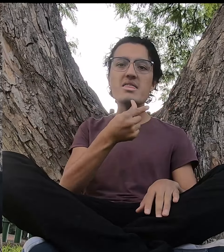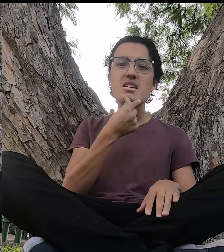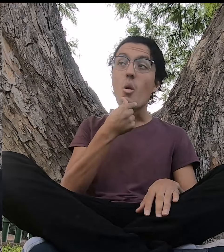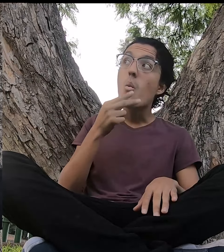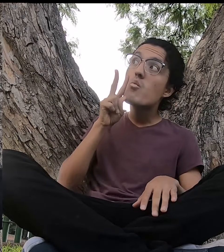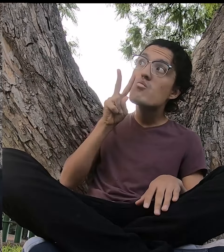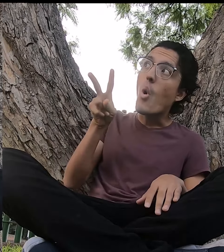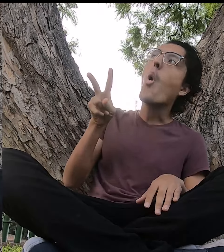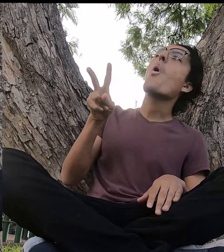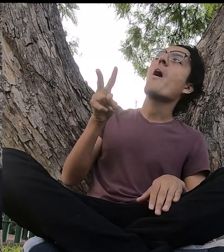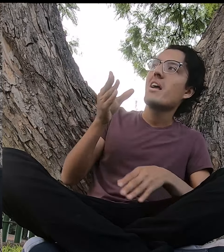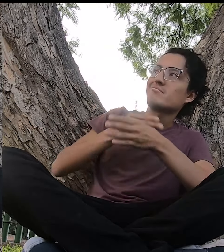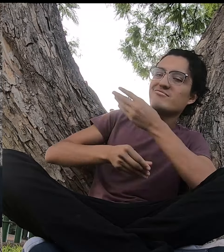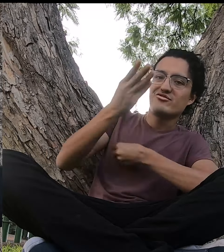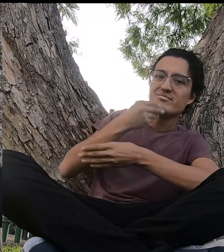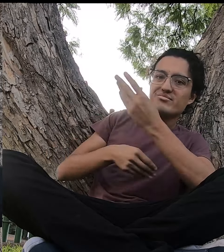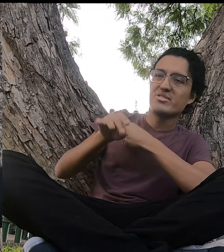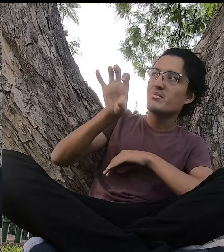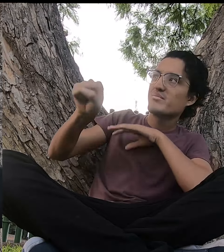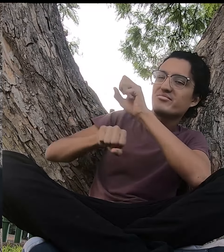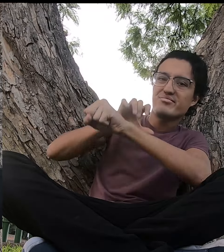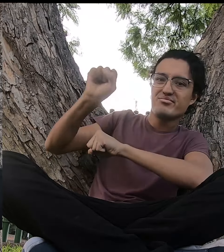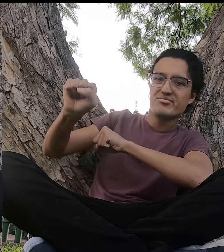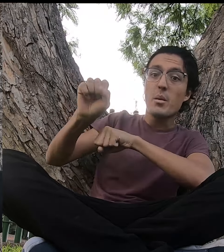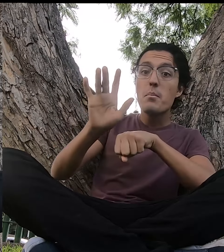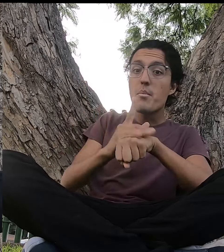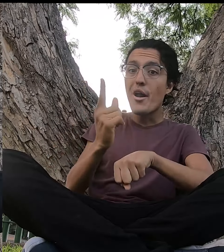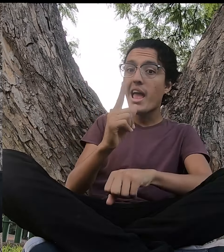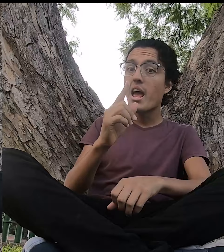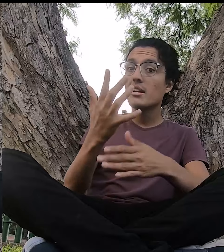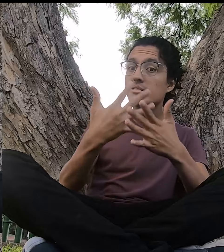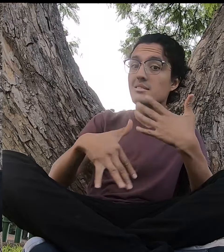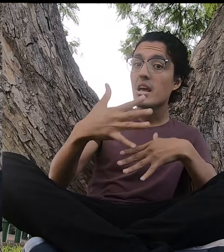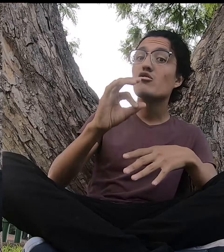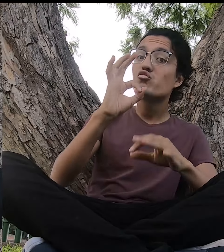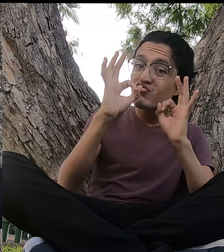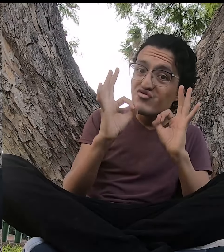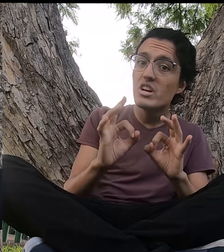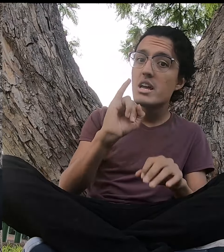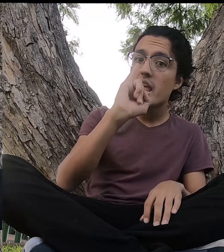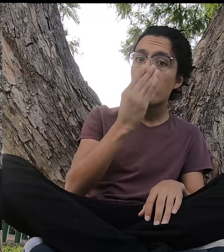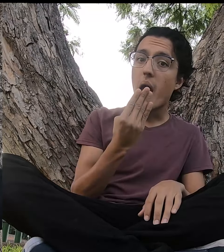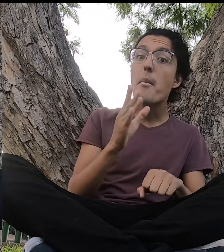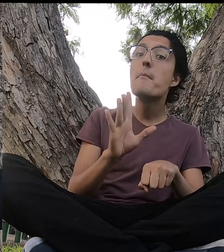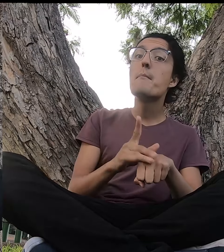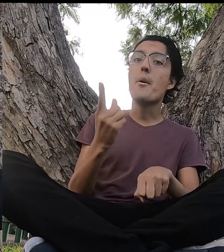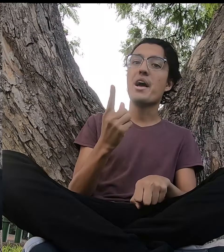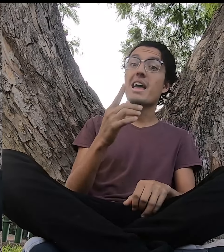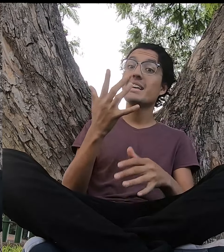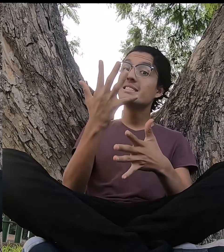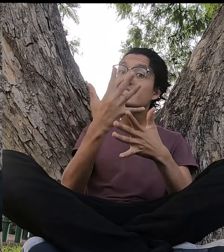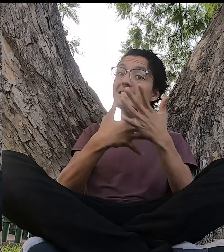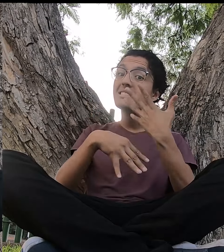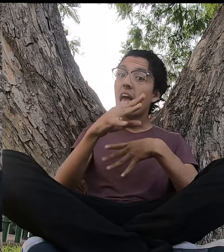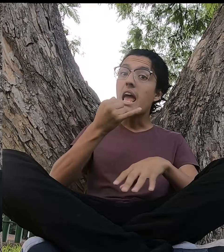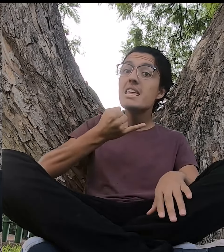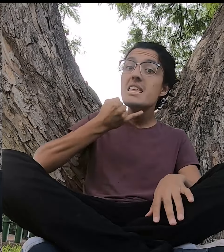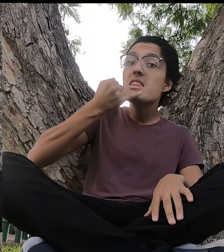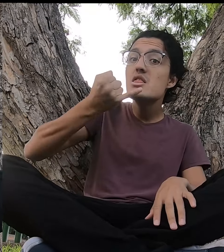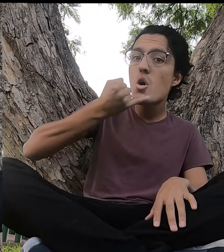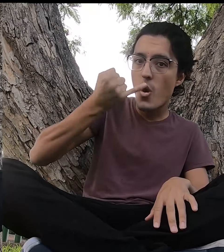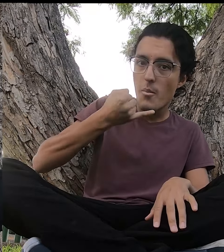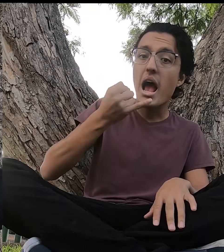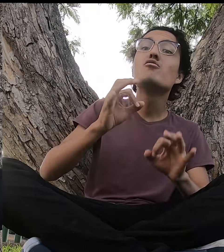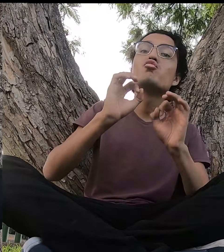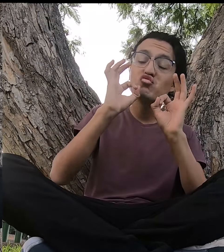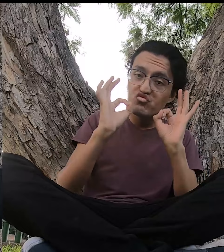caso en señas que el niño pueda comprender. Porque la seña es una imagen. La seña como